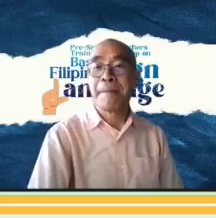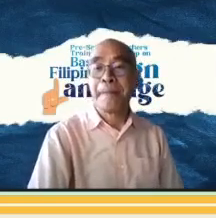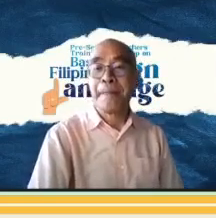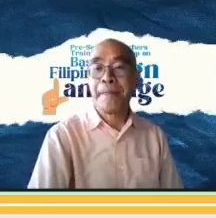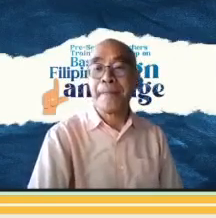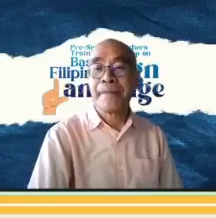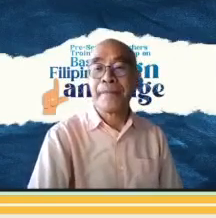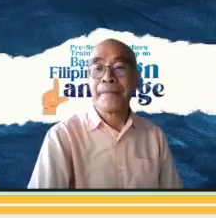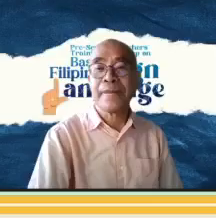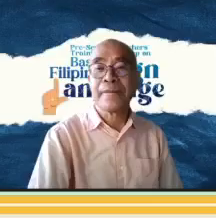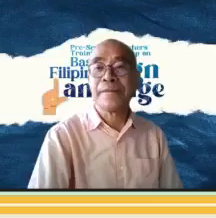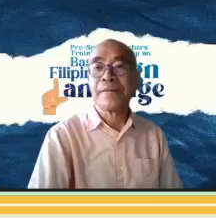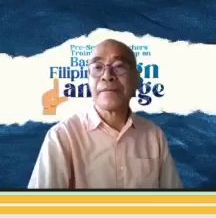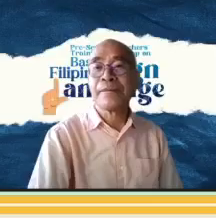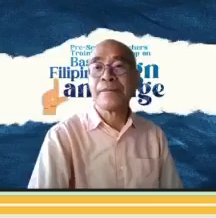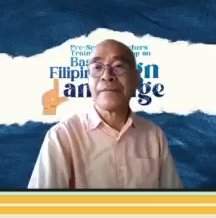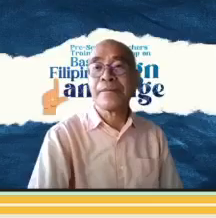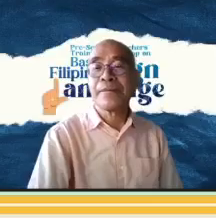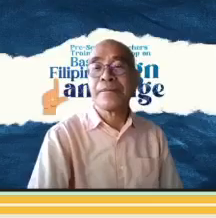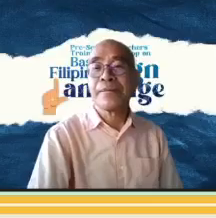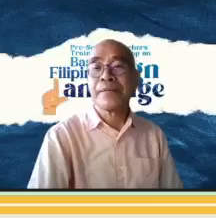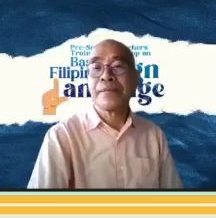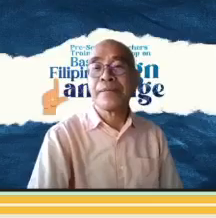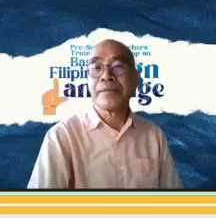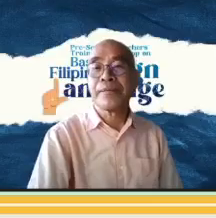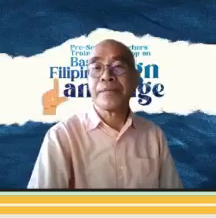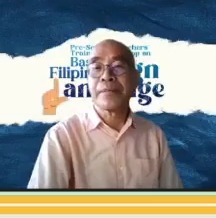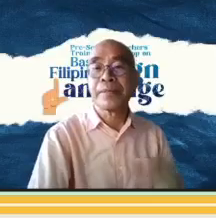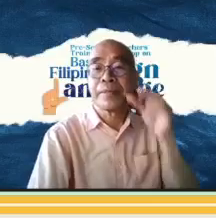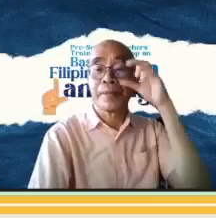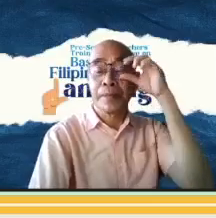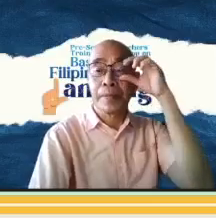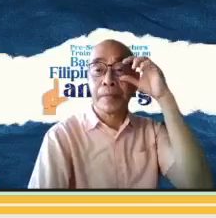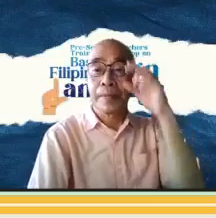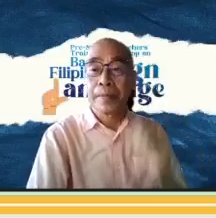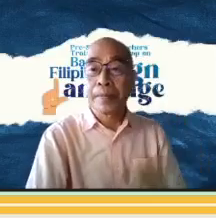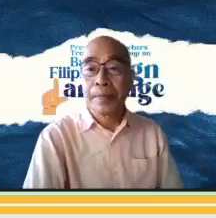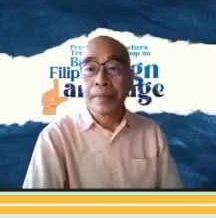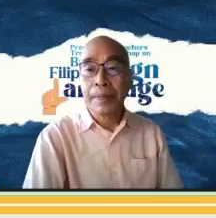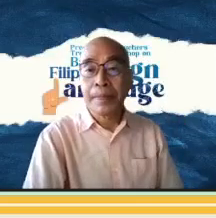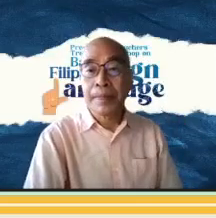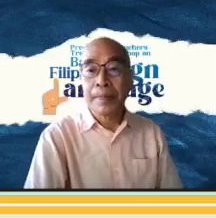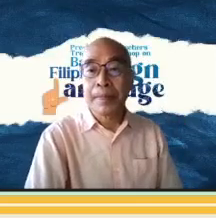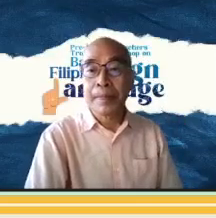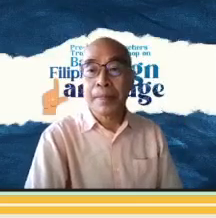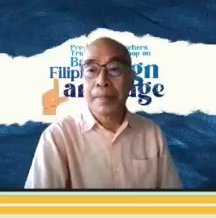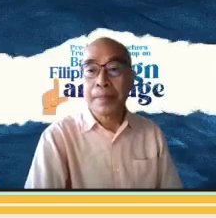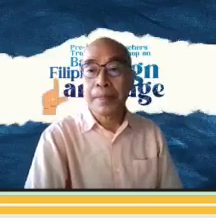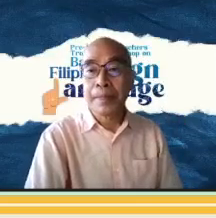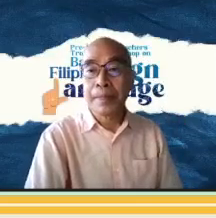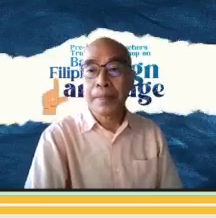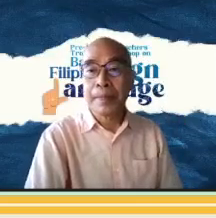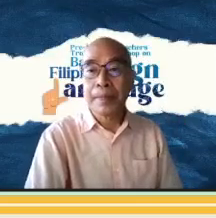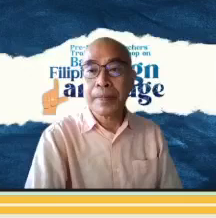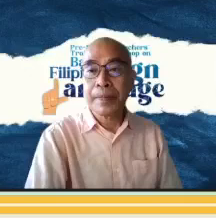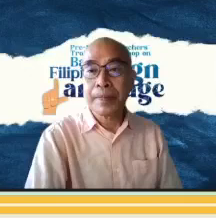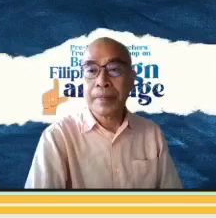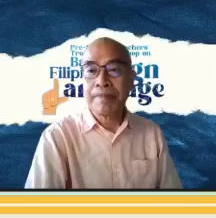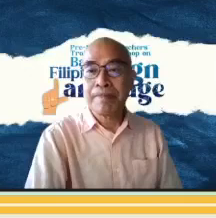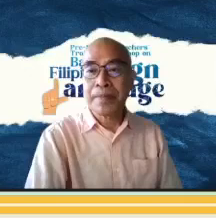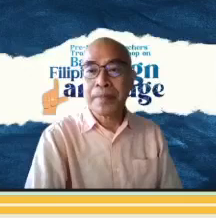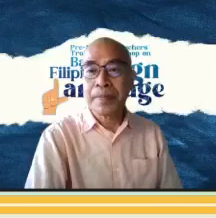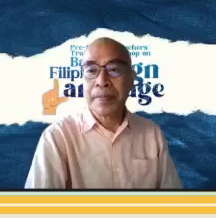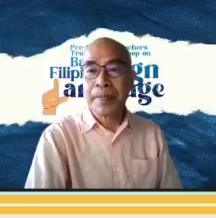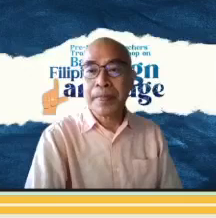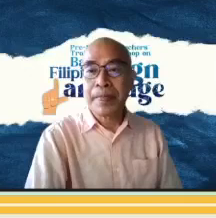Okay, so we must remind po yung students na hindi pa po nakakapag-fill up ng attendance and yung mga evaluations